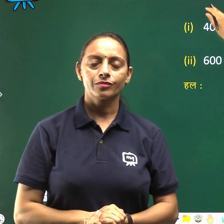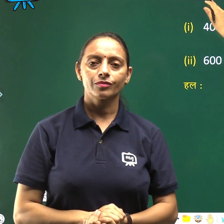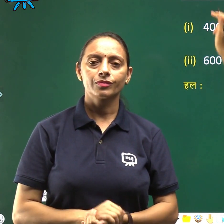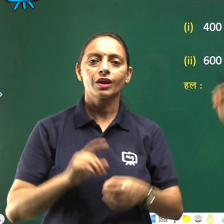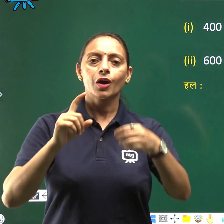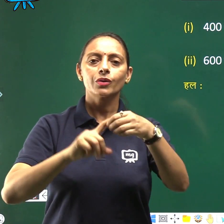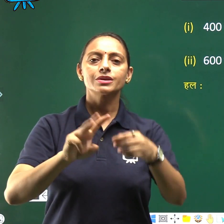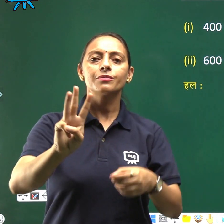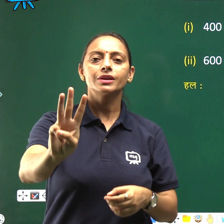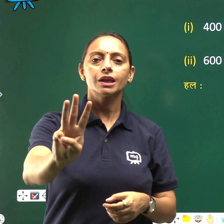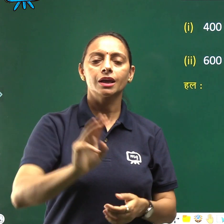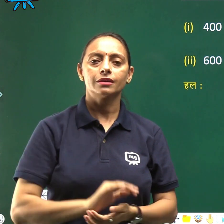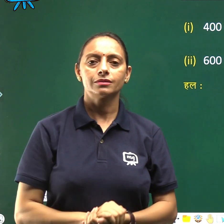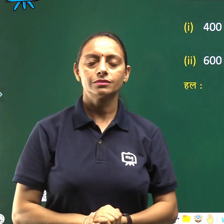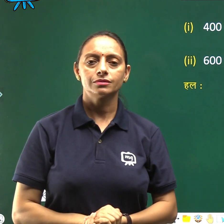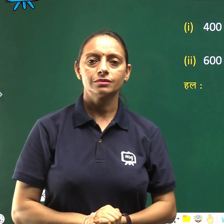प्रश्न 3,